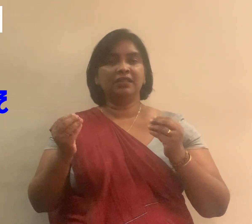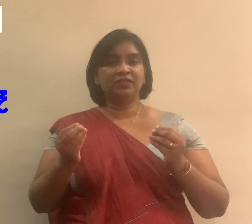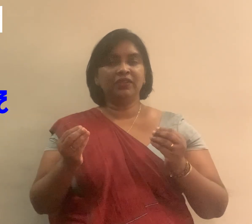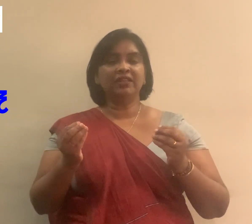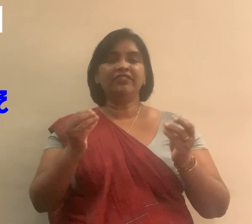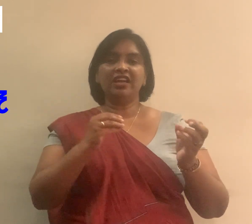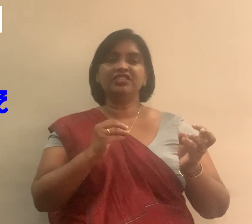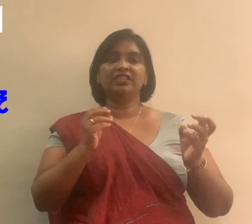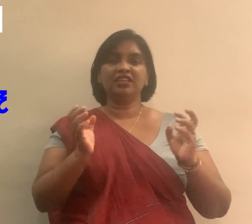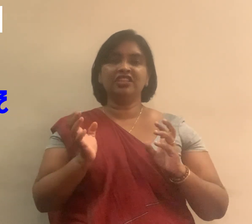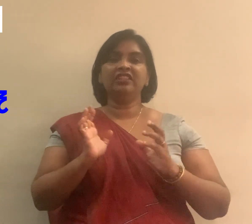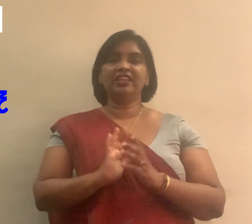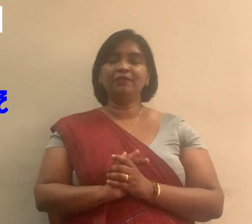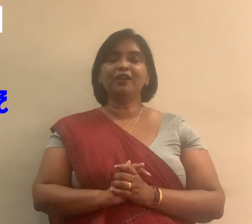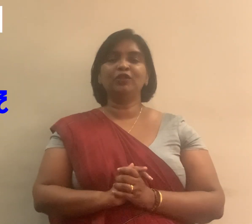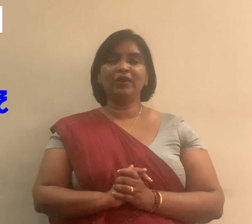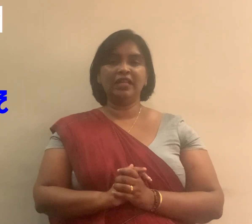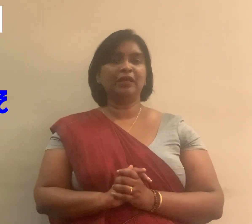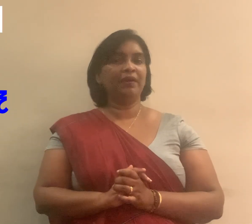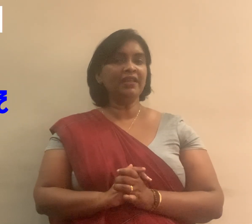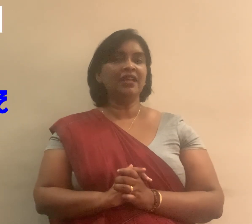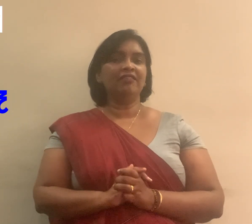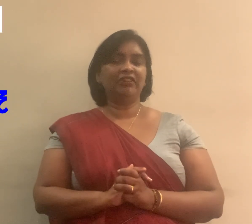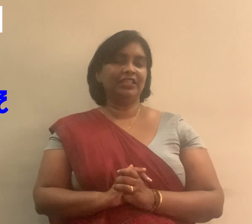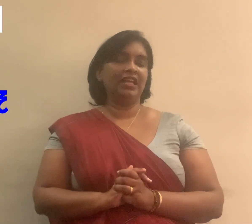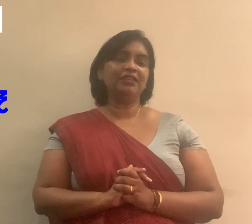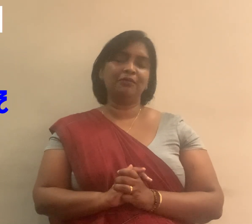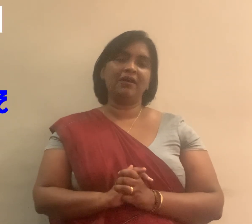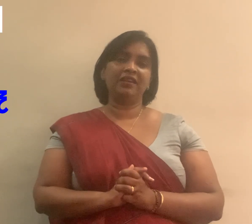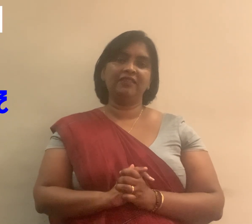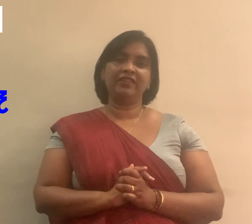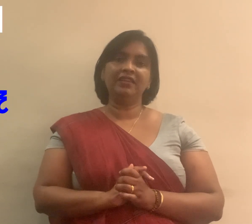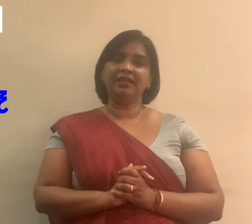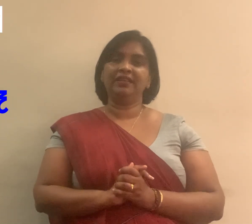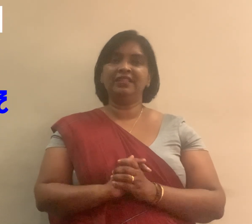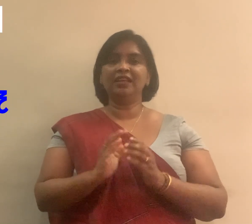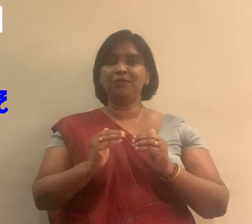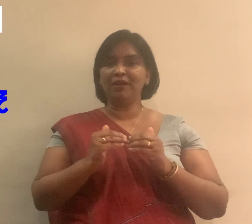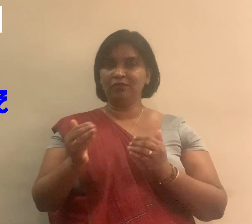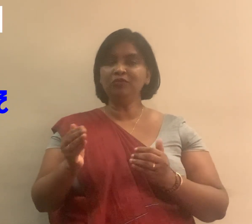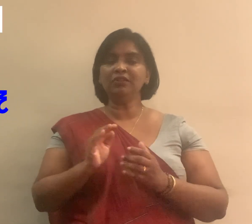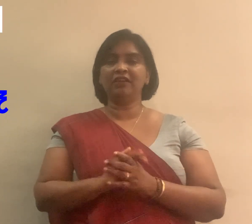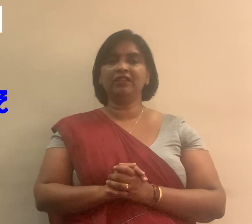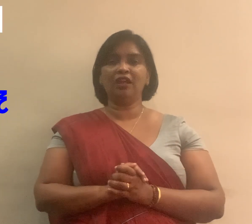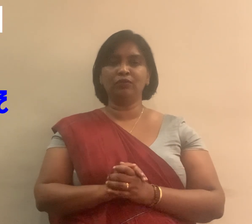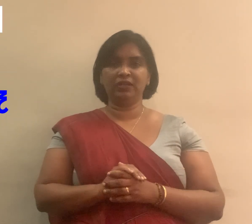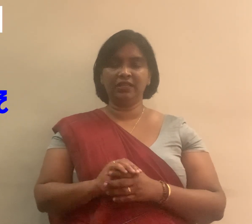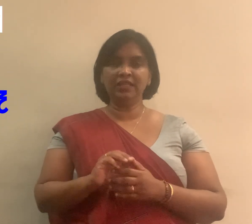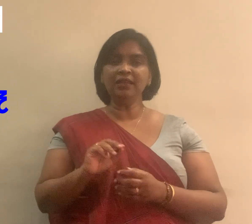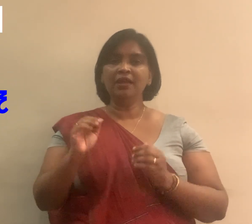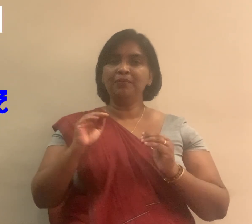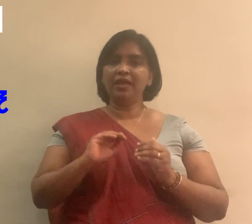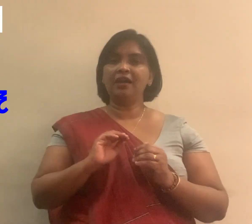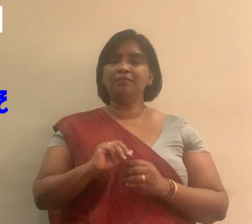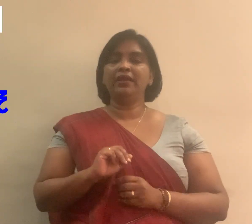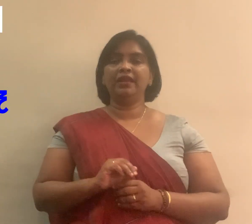ස්වර ව්‍යංජන අක්ෂර දෙකම එකතු වෙලා තමයි වචනයක් නිර්මාණය වෙන්නේ. ඉතින් අපි බලමු තවත් අකුරකදී මේ අල්මයන්නත්